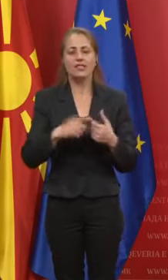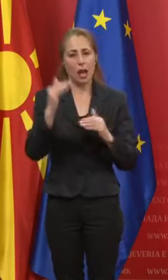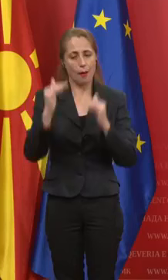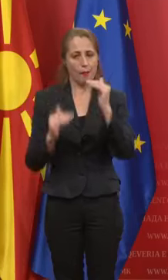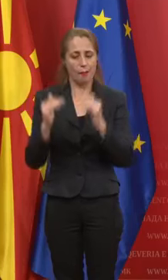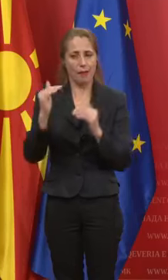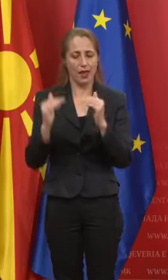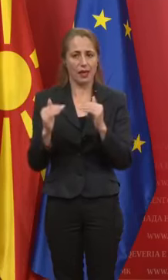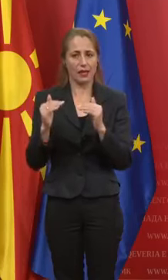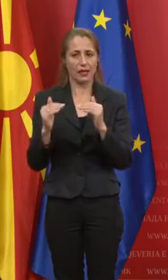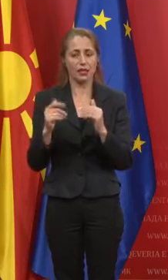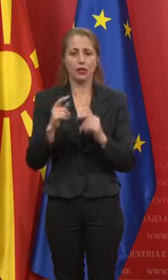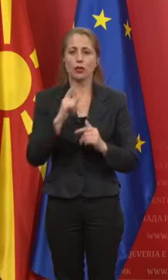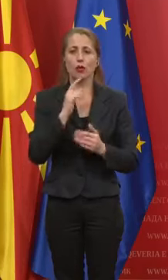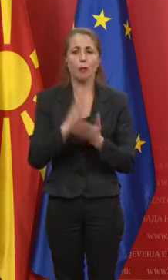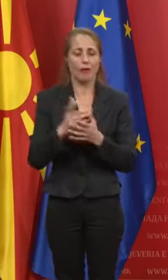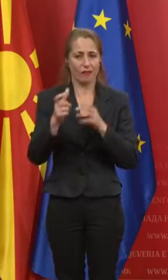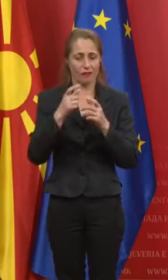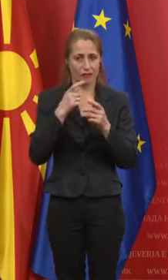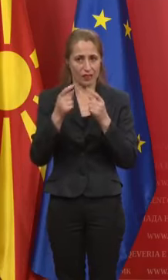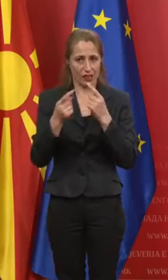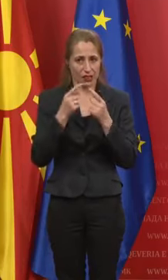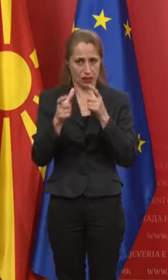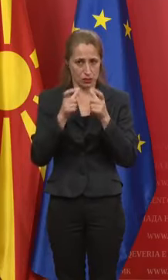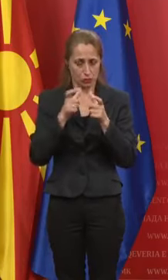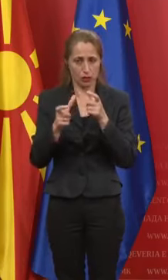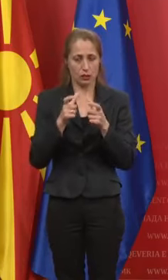мерките кои што ги дискутиравме, за кои што